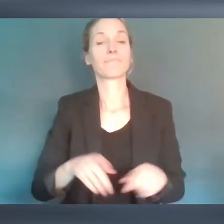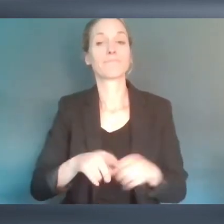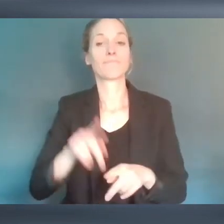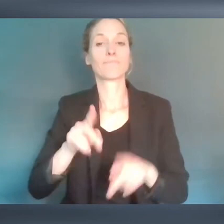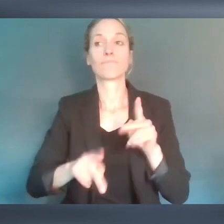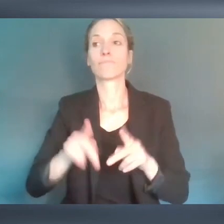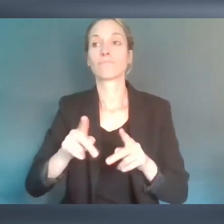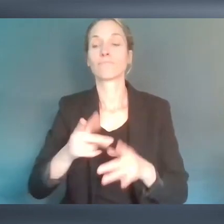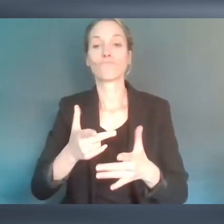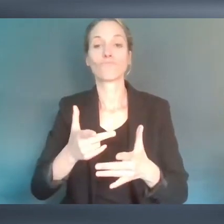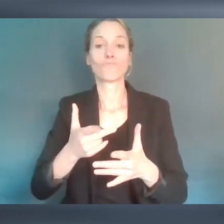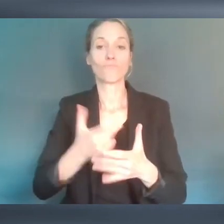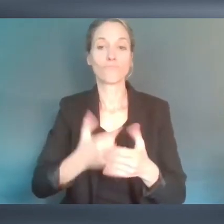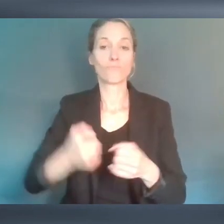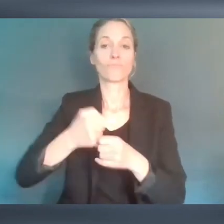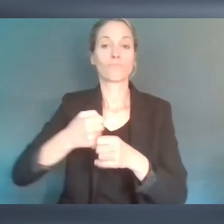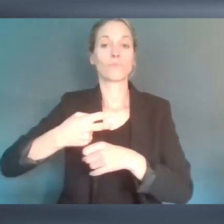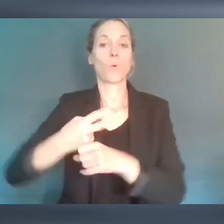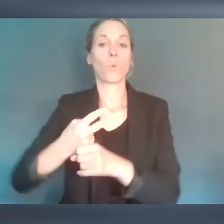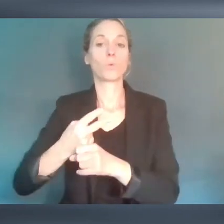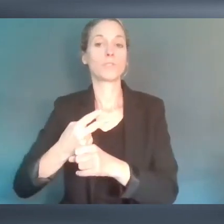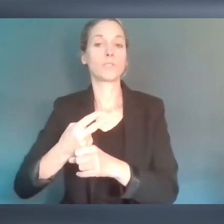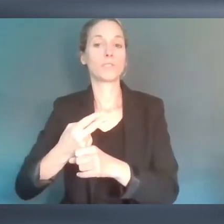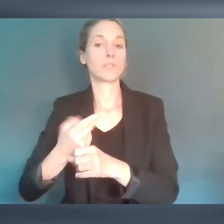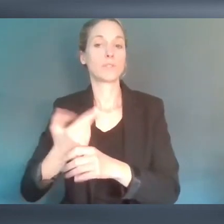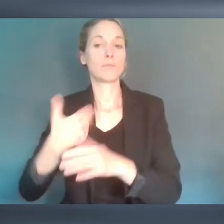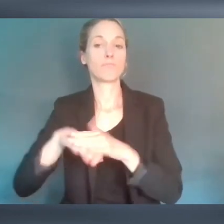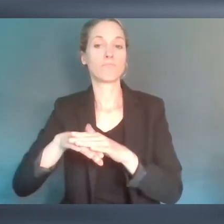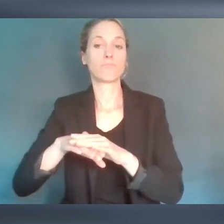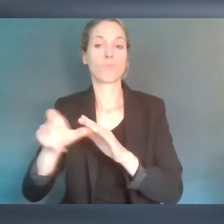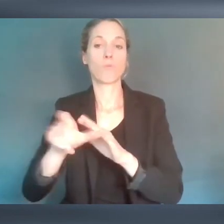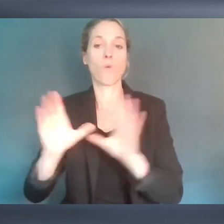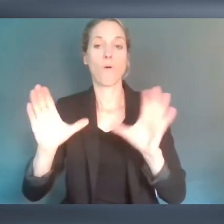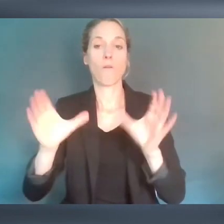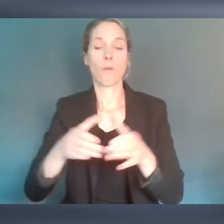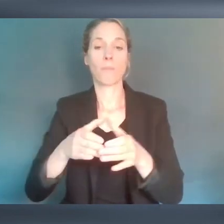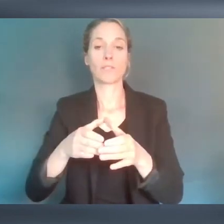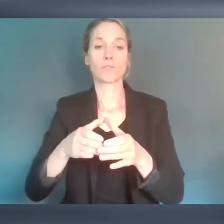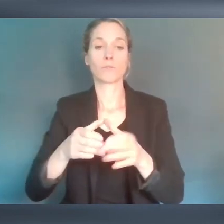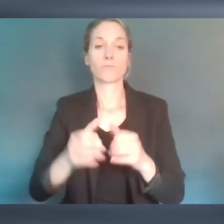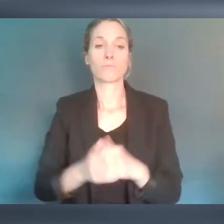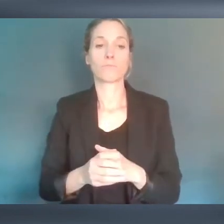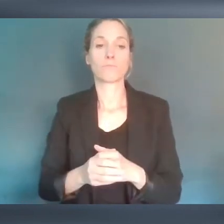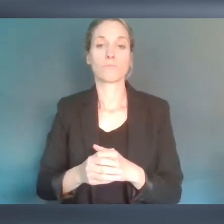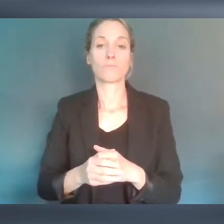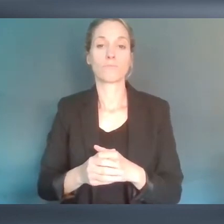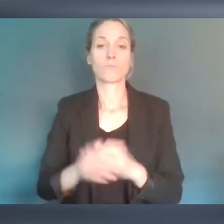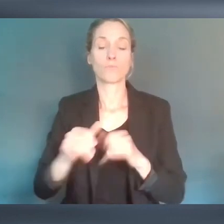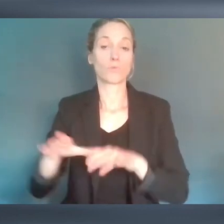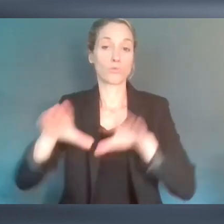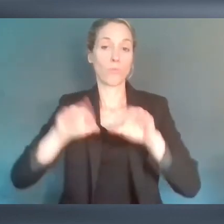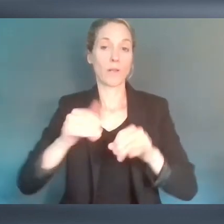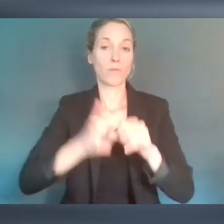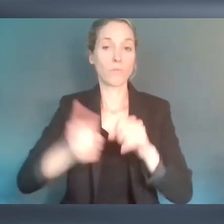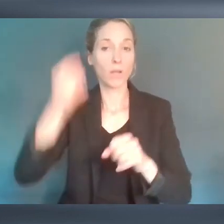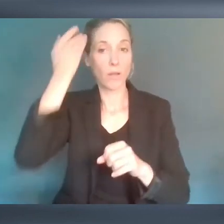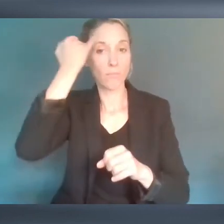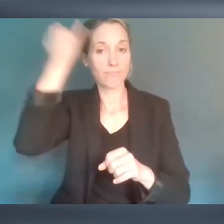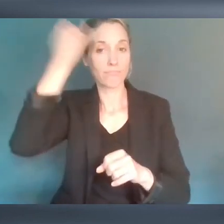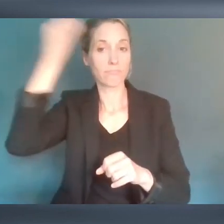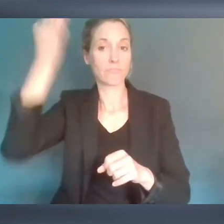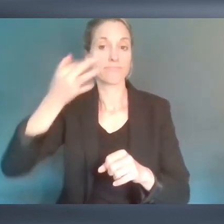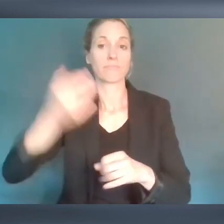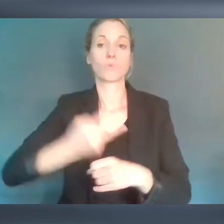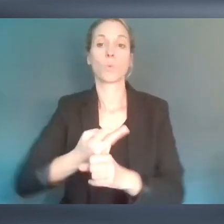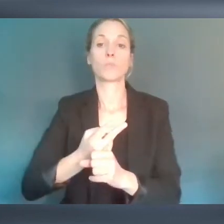outils, par exemple durant une formation, de co-créer des outils pour finalement favoriser